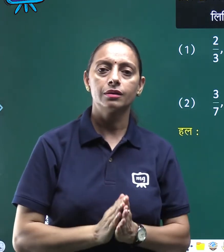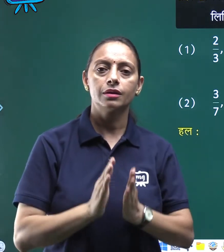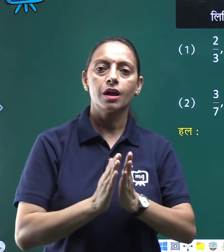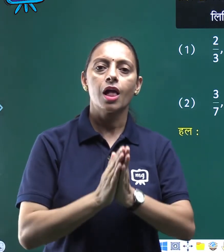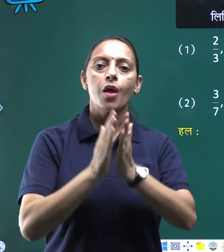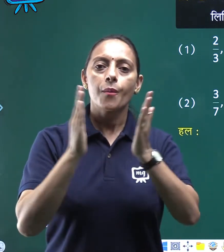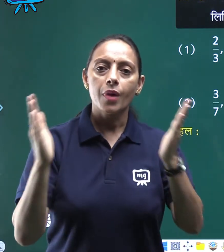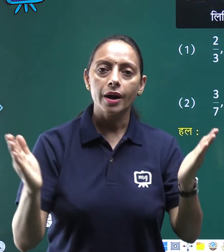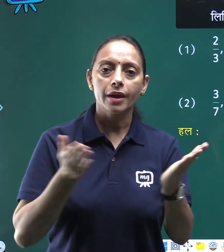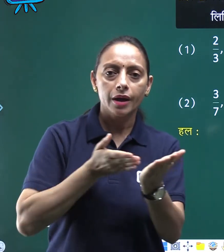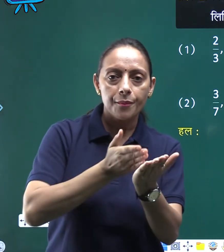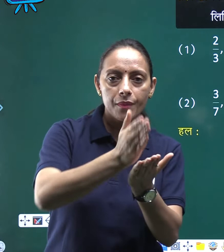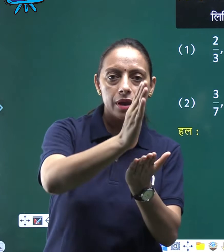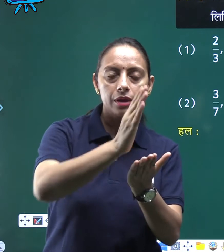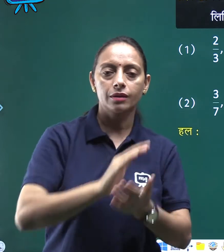बड़े क्रम में